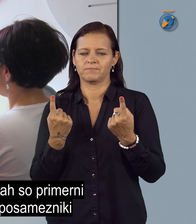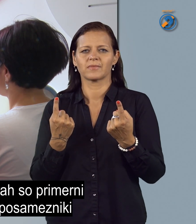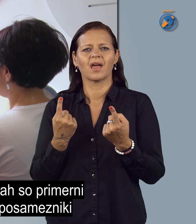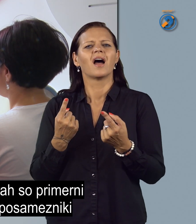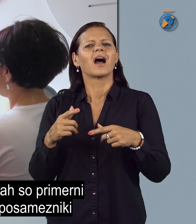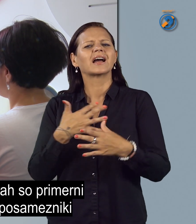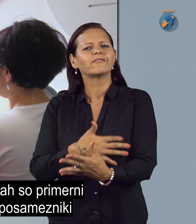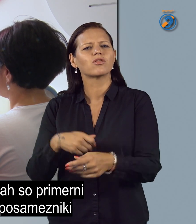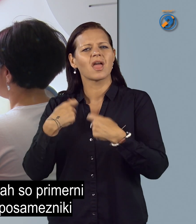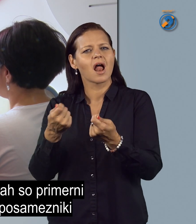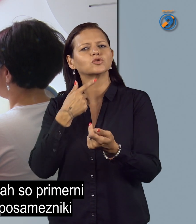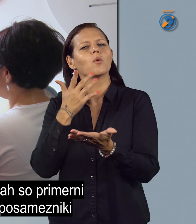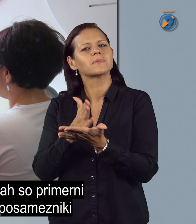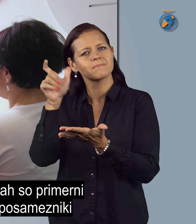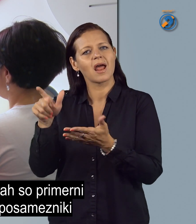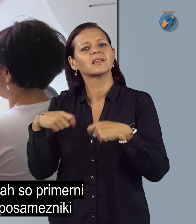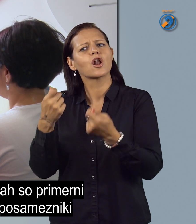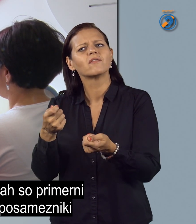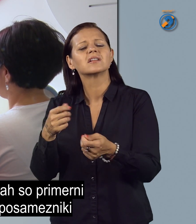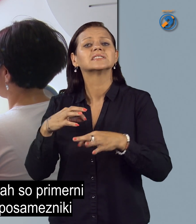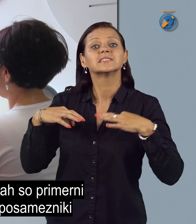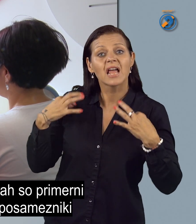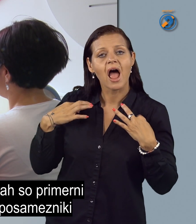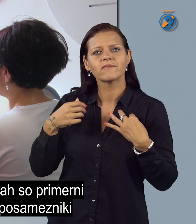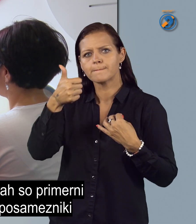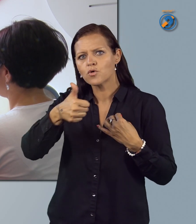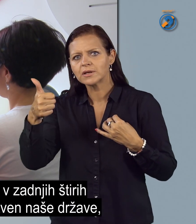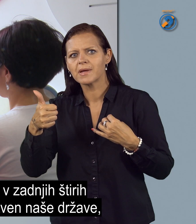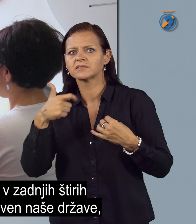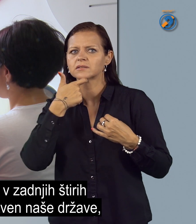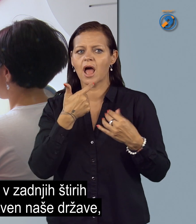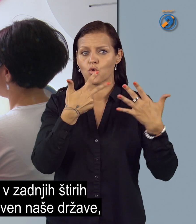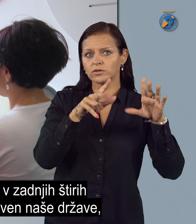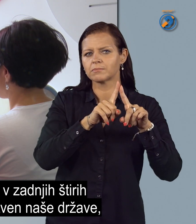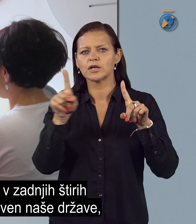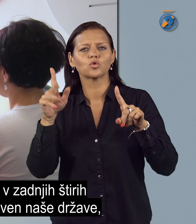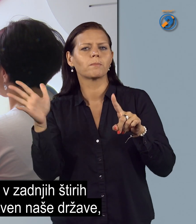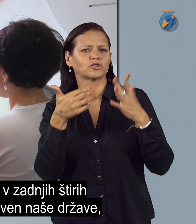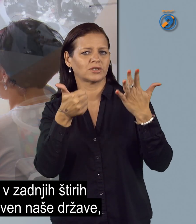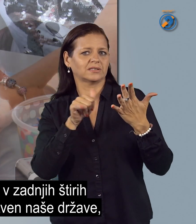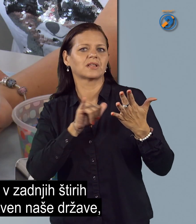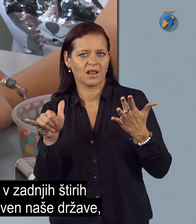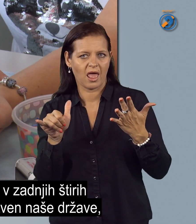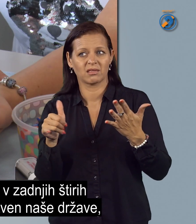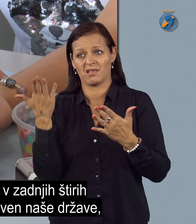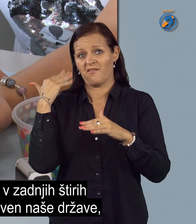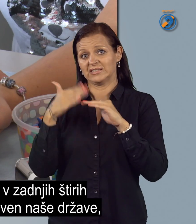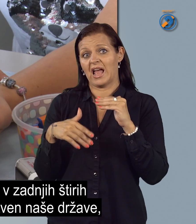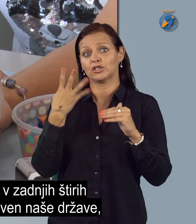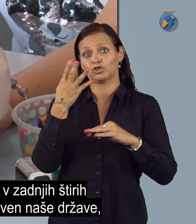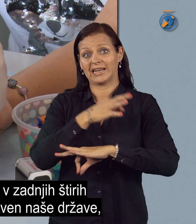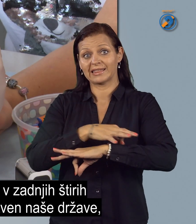so primerni darovalci zdravi posamezniki med 18 in 65 let, ki v zadnjih 4 tednih